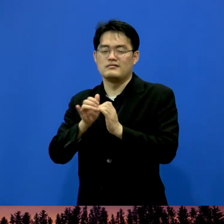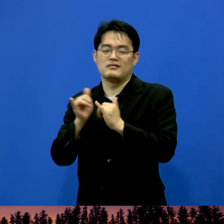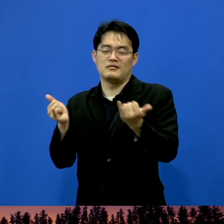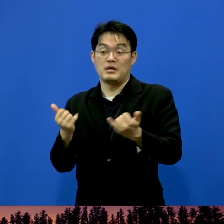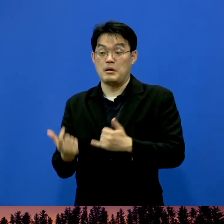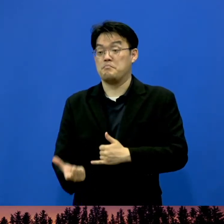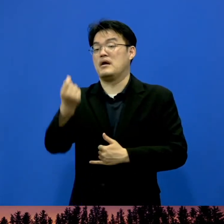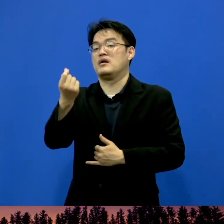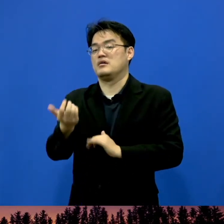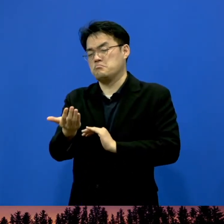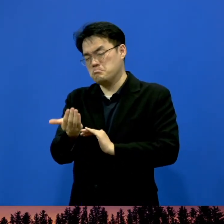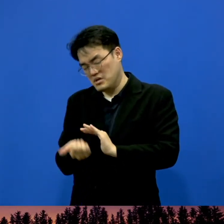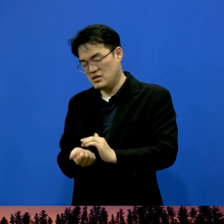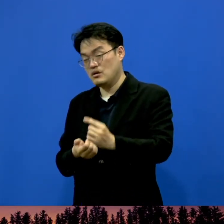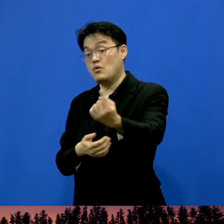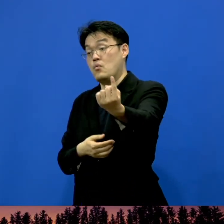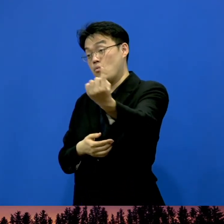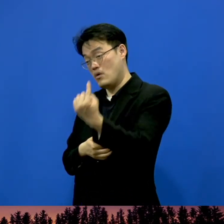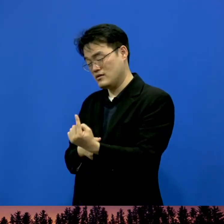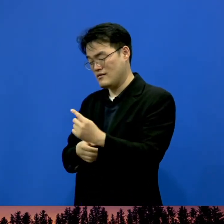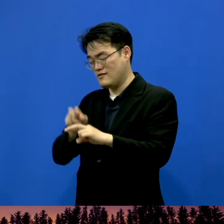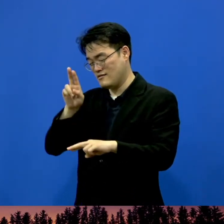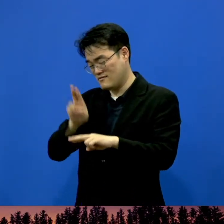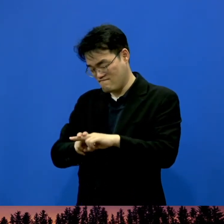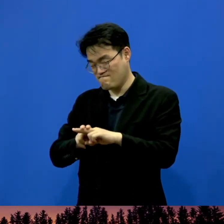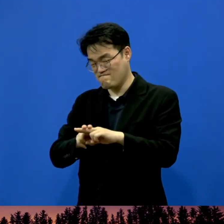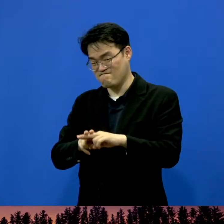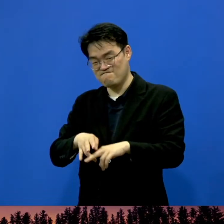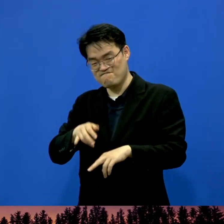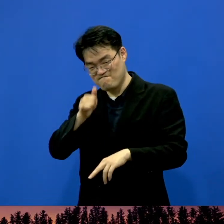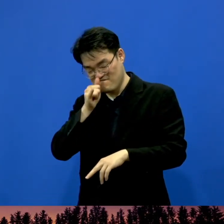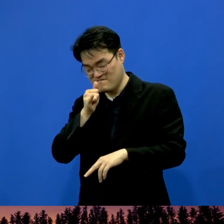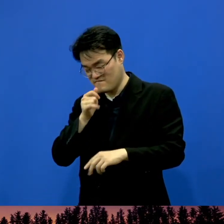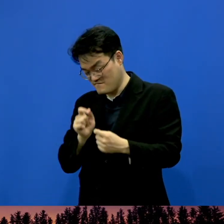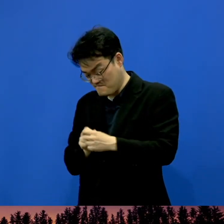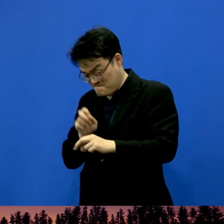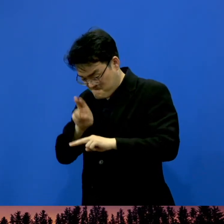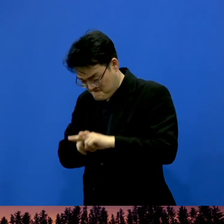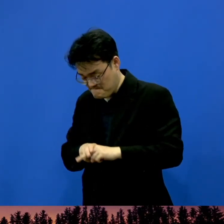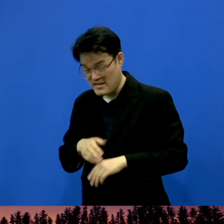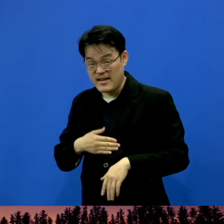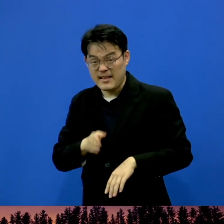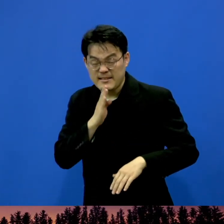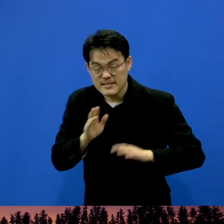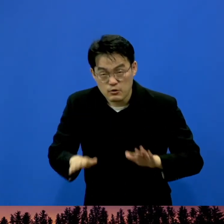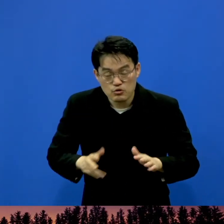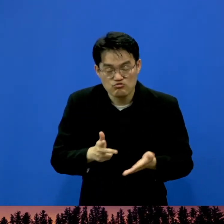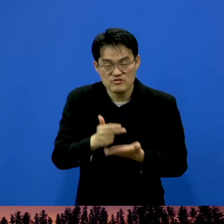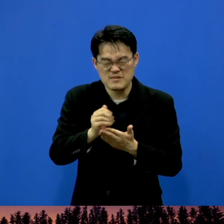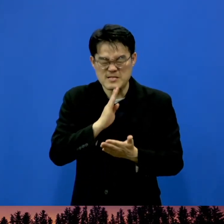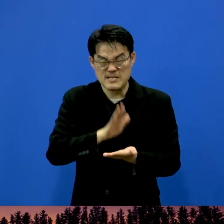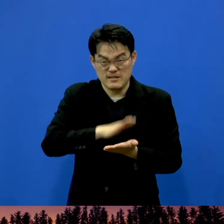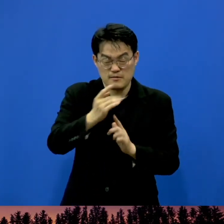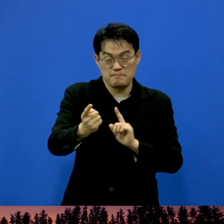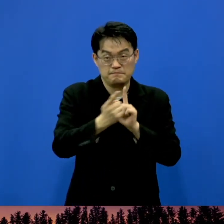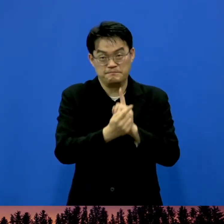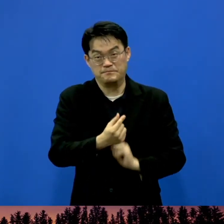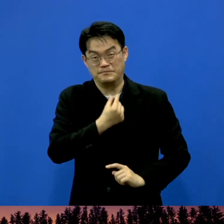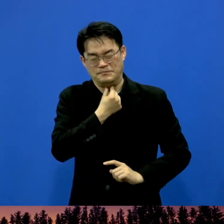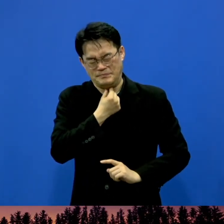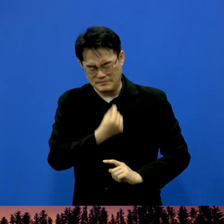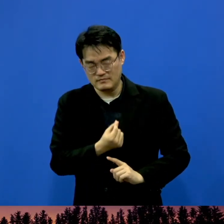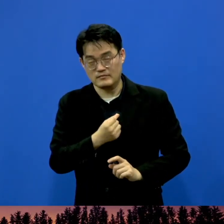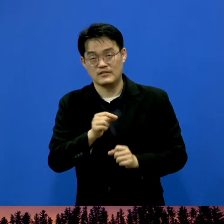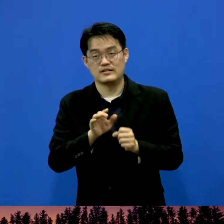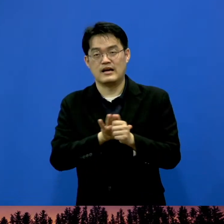분들 계세요. 일찍 만짜리 다 건너가지고 오늘 주님을 진짜 그냥 뜨겁게 만나고 싶은 그런 마음이 딱